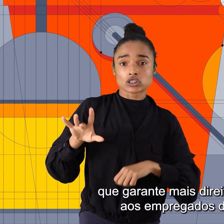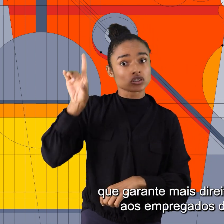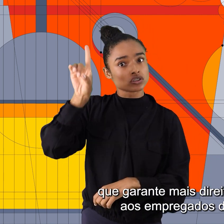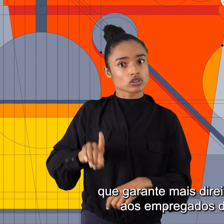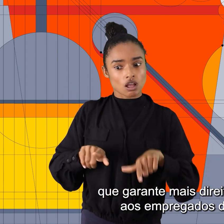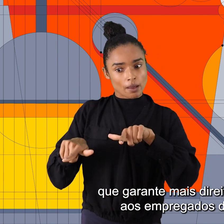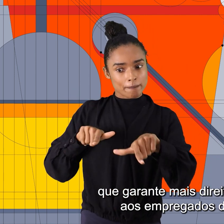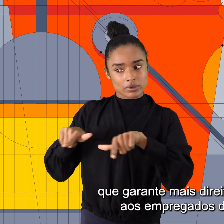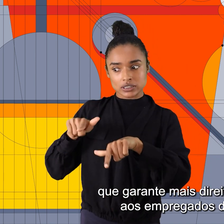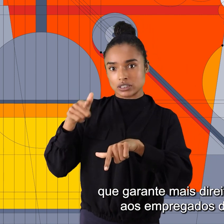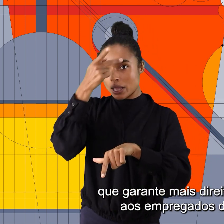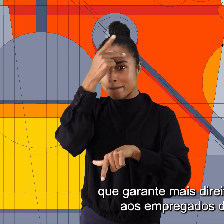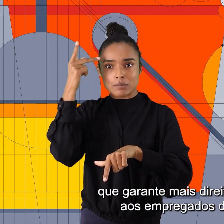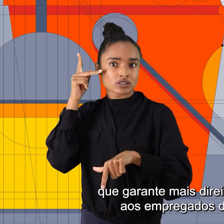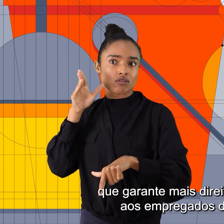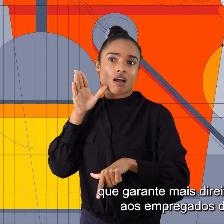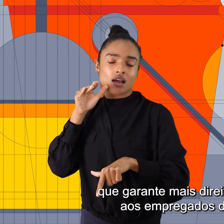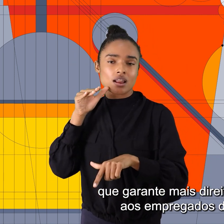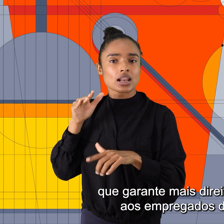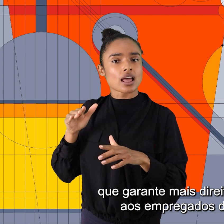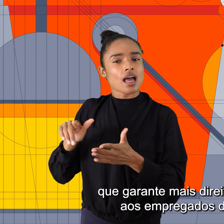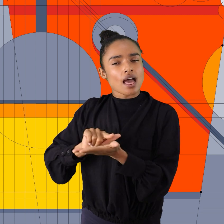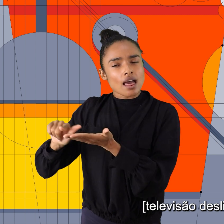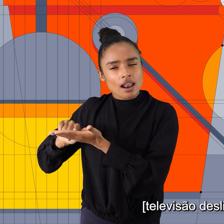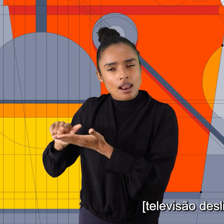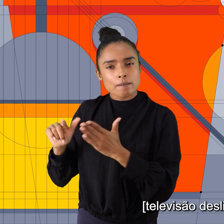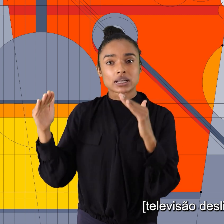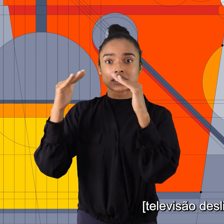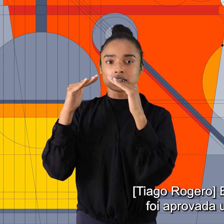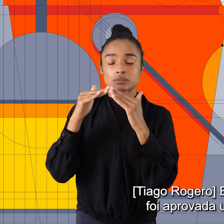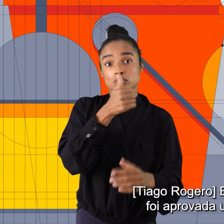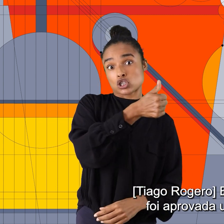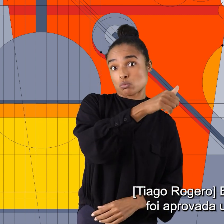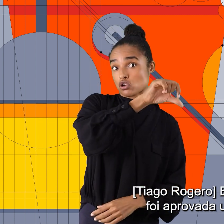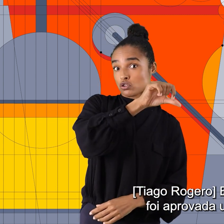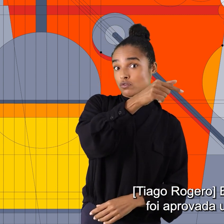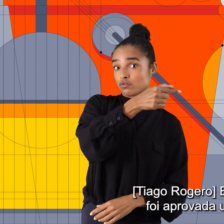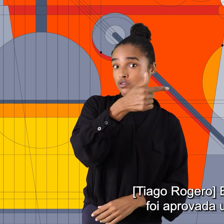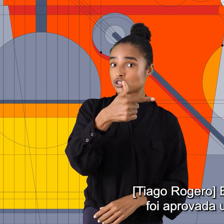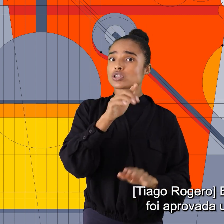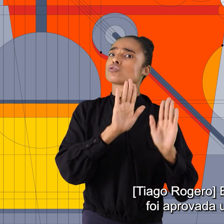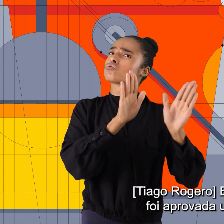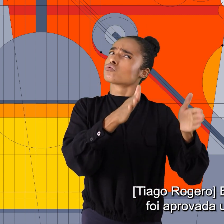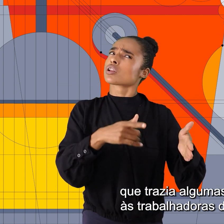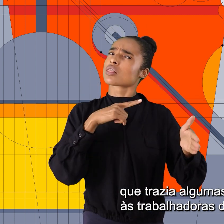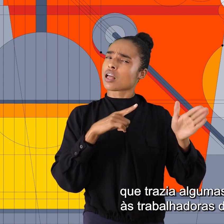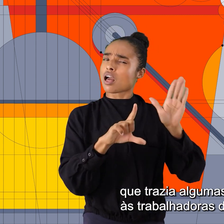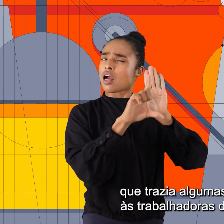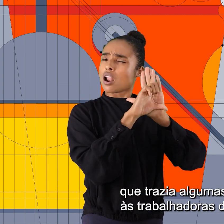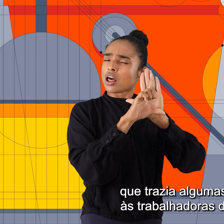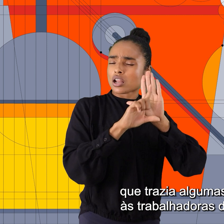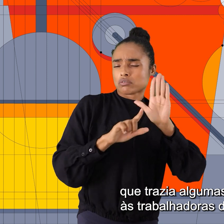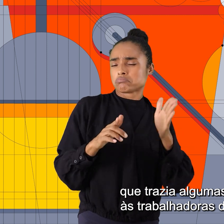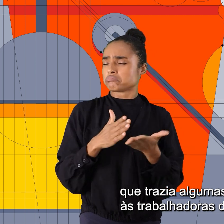que garante mais direitos trabalhistas aos empregados domésticos. Em 1972, foi aprovada uma lei que